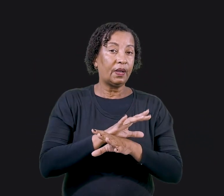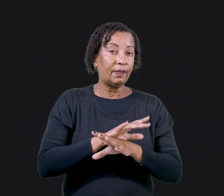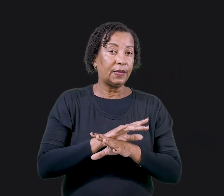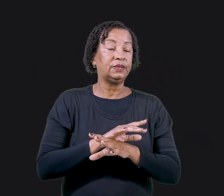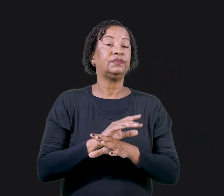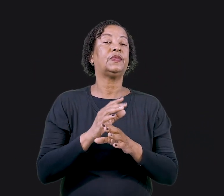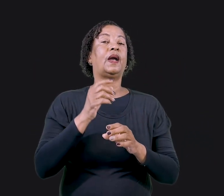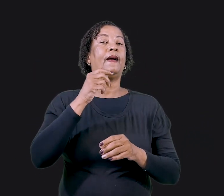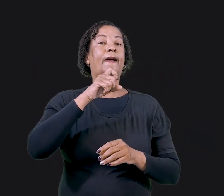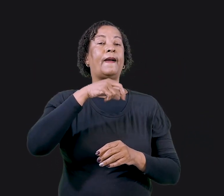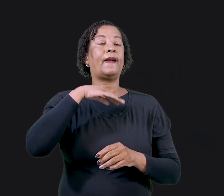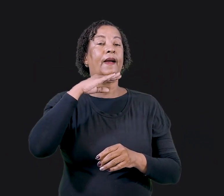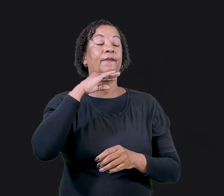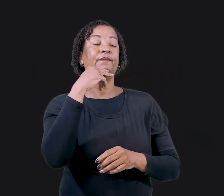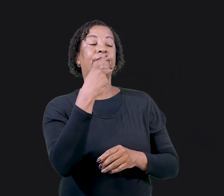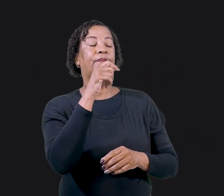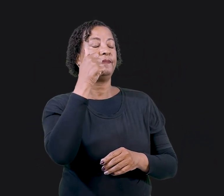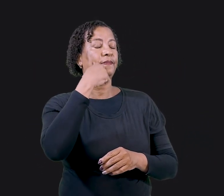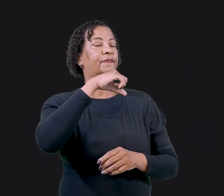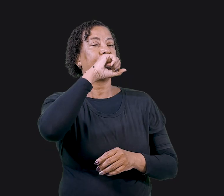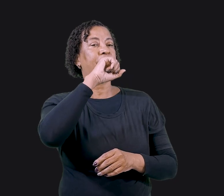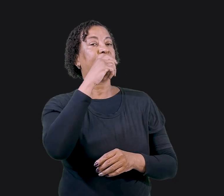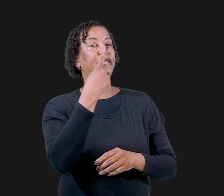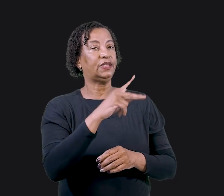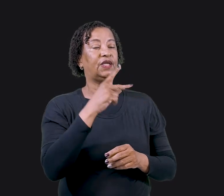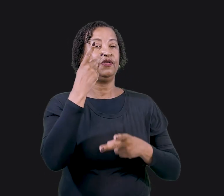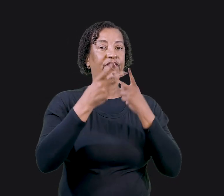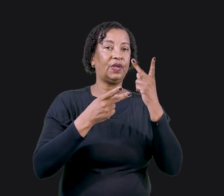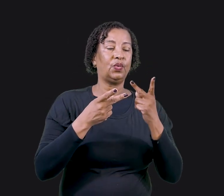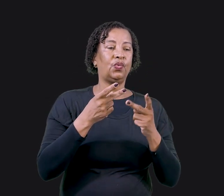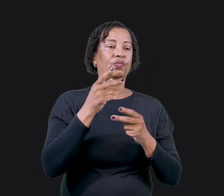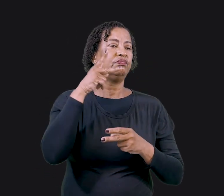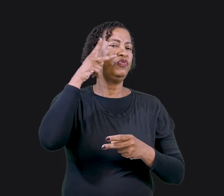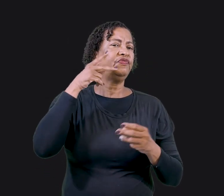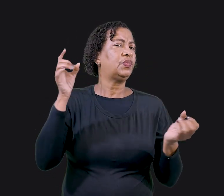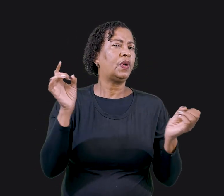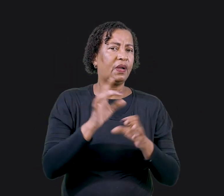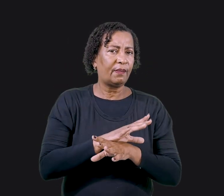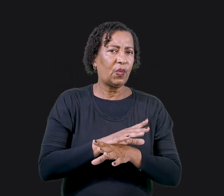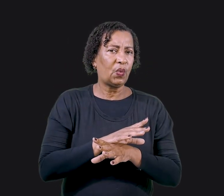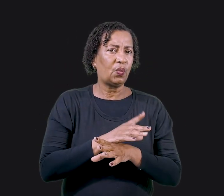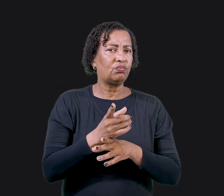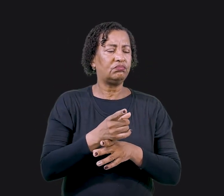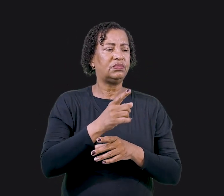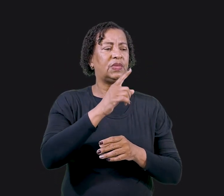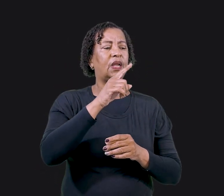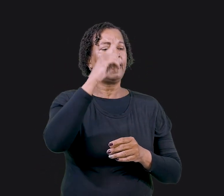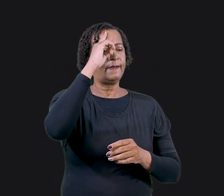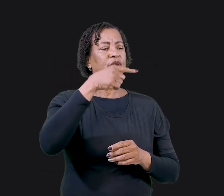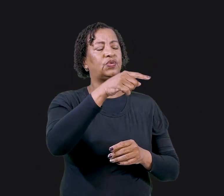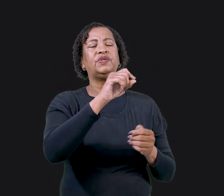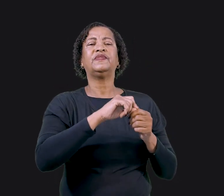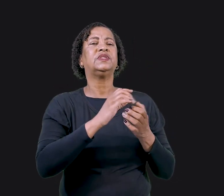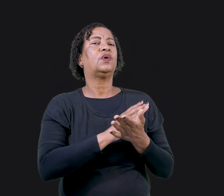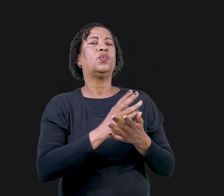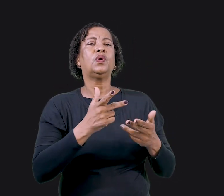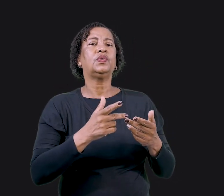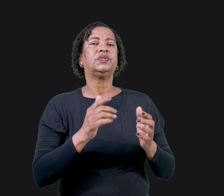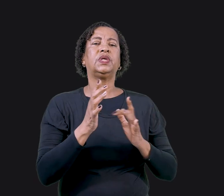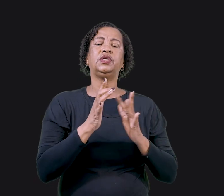disse: eles não têm mais vinho. É como se ela estivesse dizendo: faça alguma coisa. Jesus reagiu como se